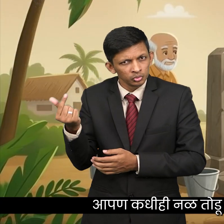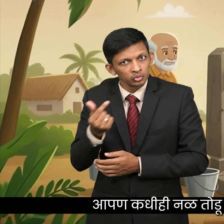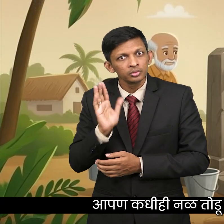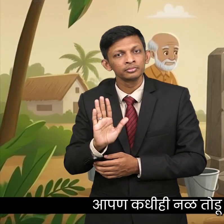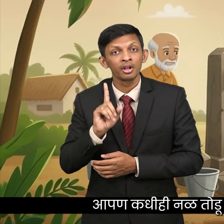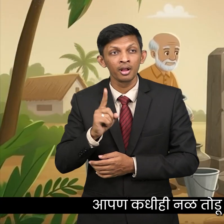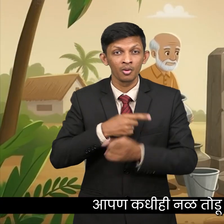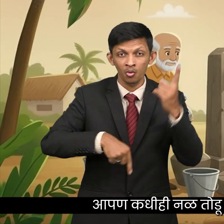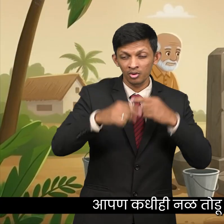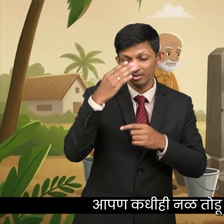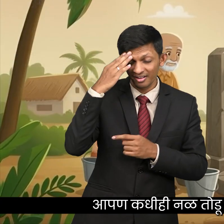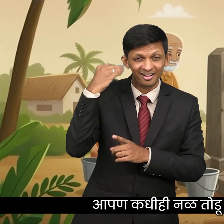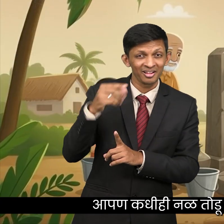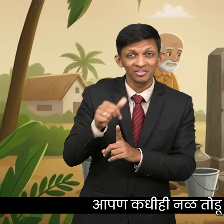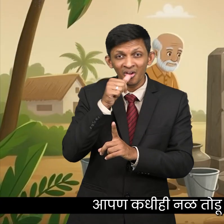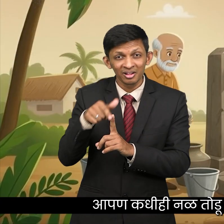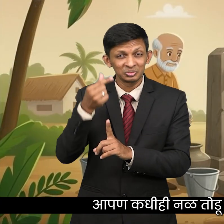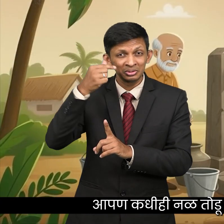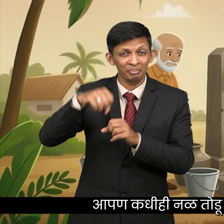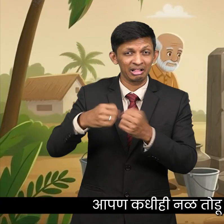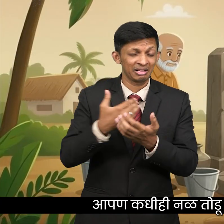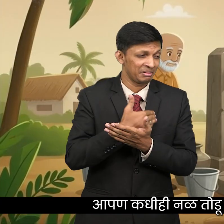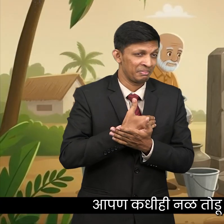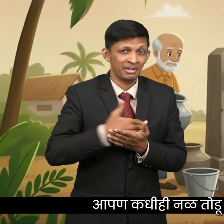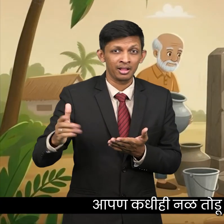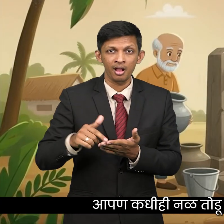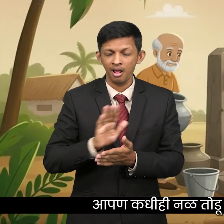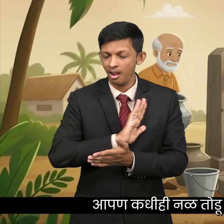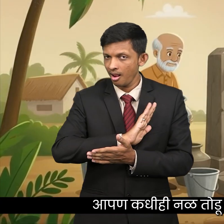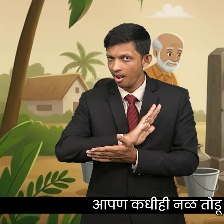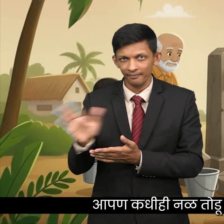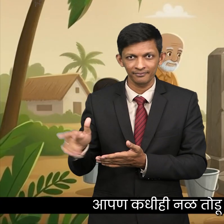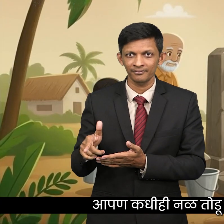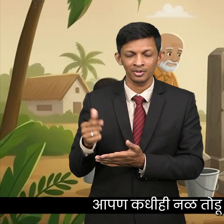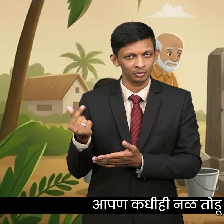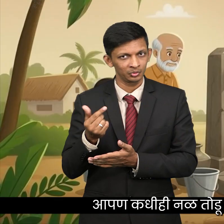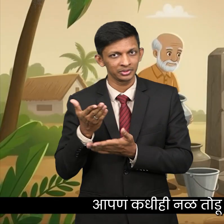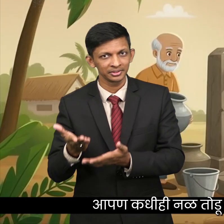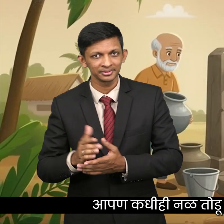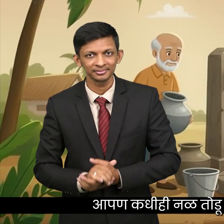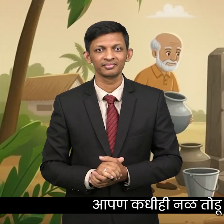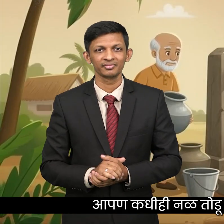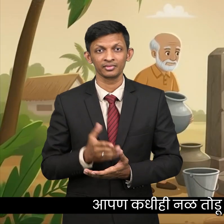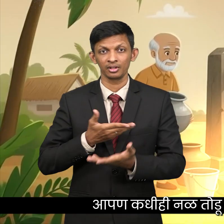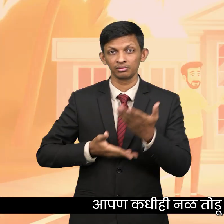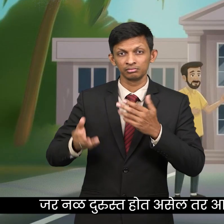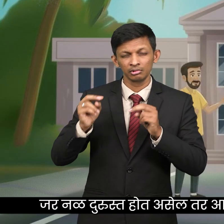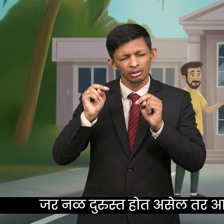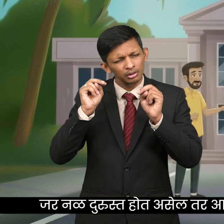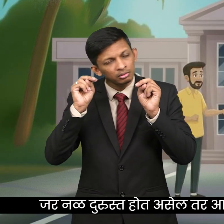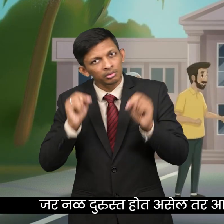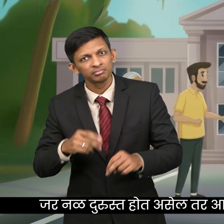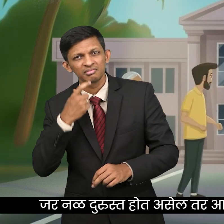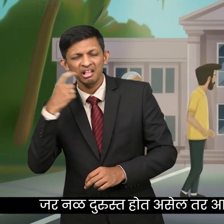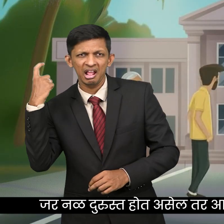आहे. आपण कधीही नळ तोडू नये किंवा कधीही पाणी वाया घालवू नये.